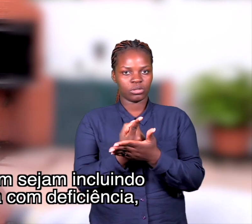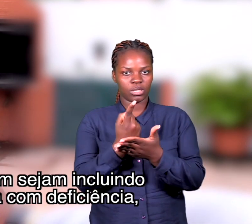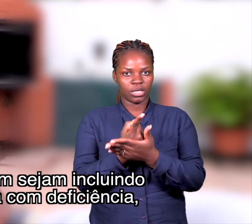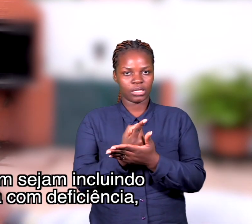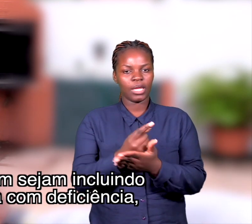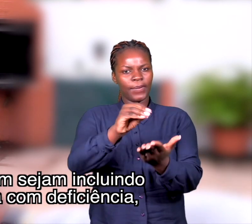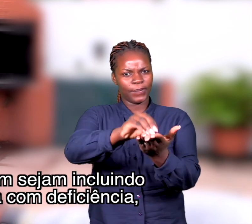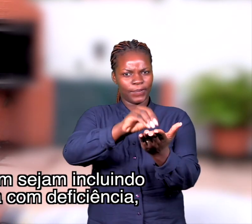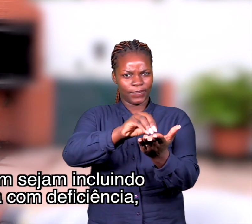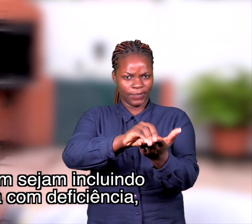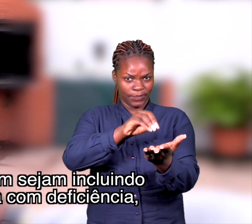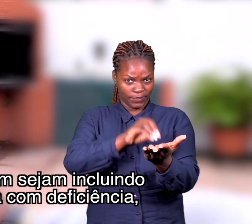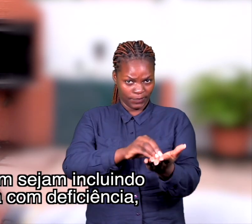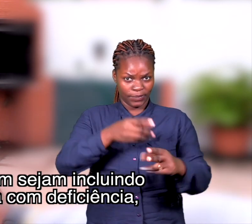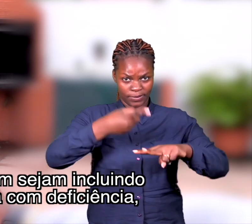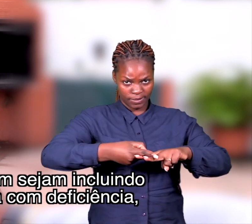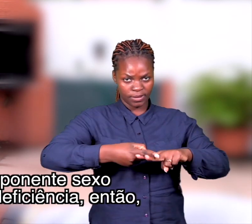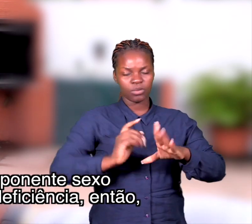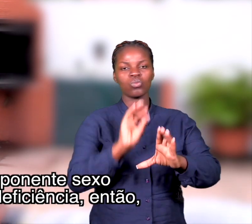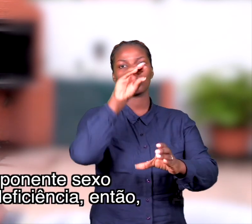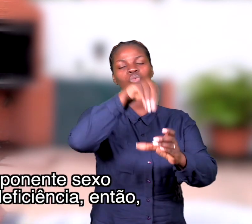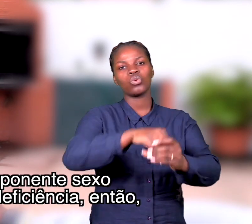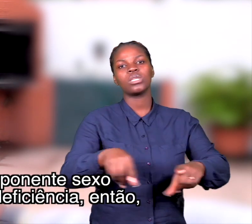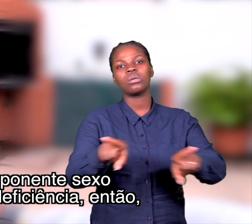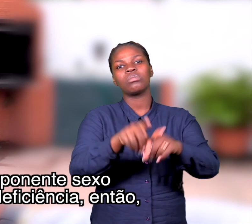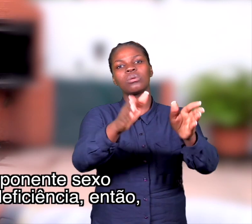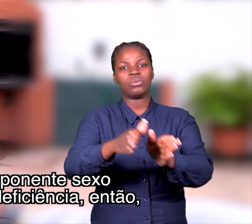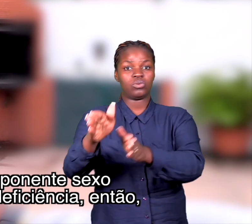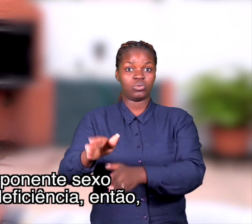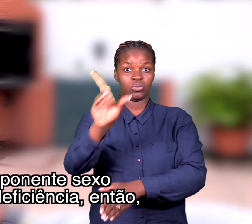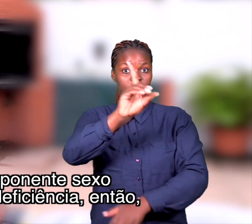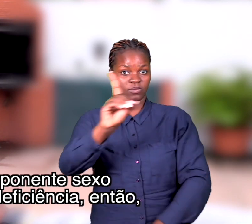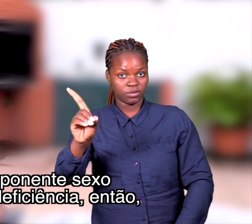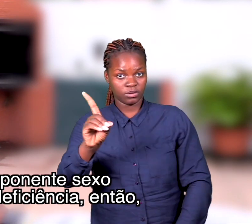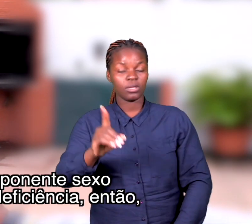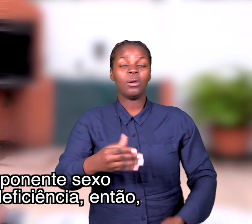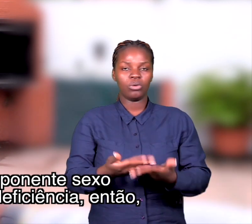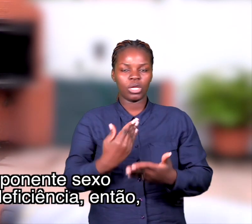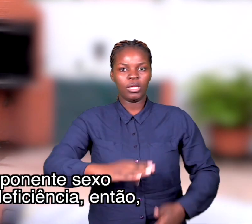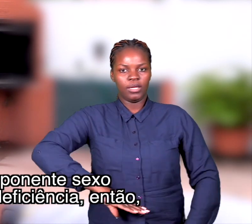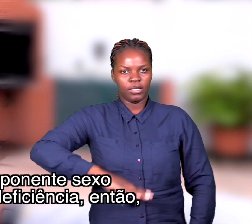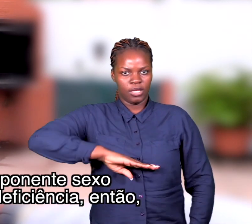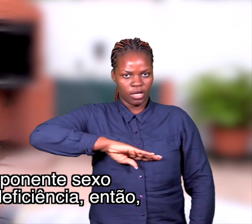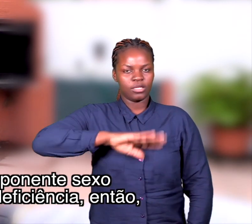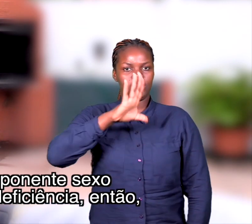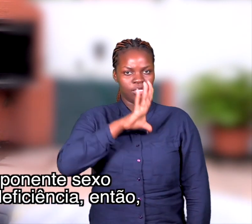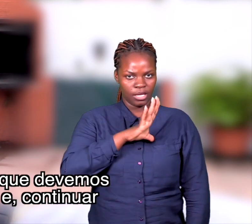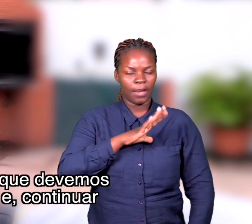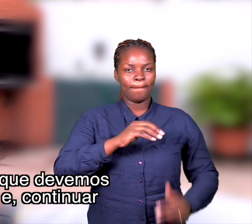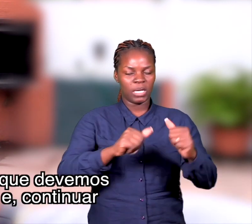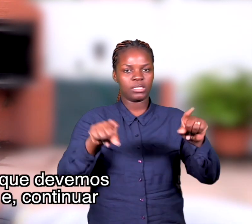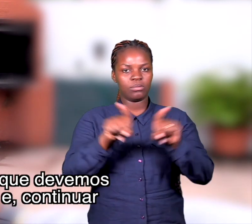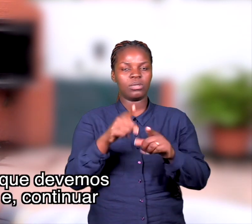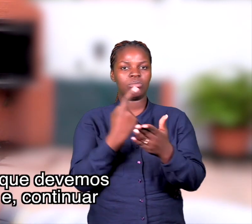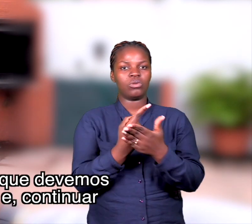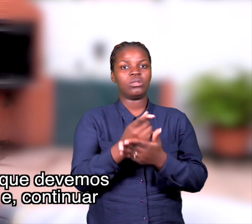nos indicadores também a deficiência. Além de ter o sexo, a idade, também inclui a deficiência. Então,